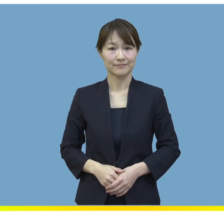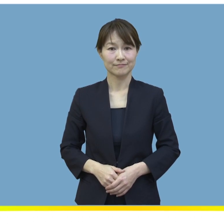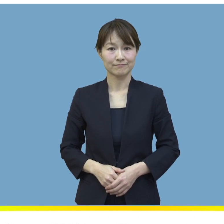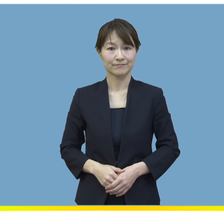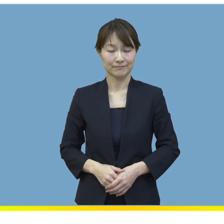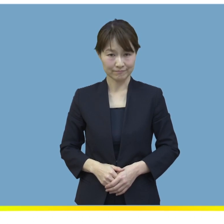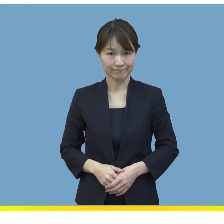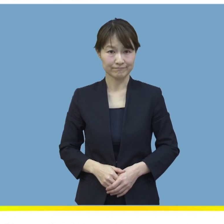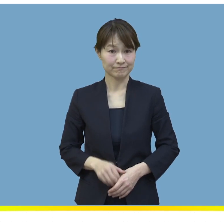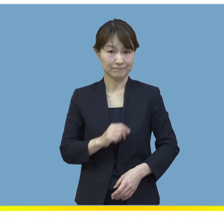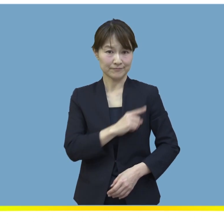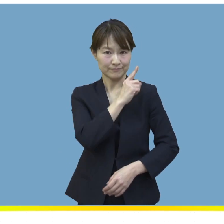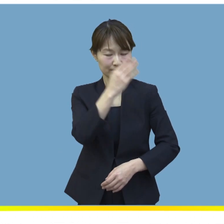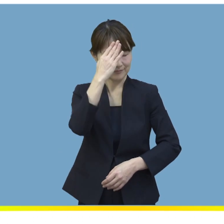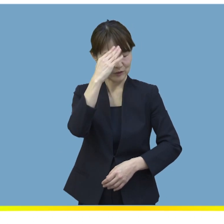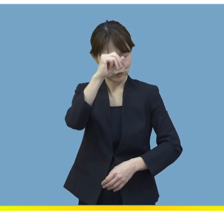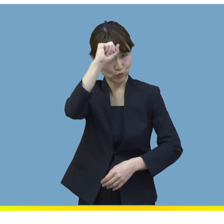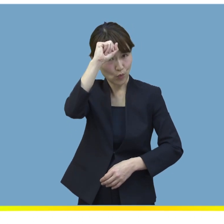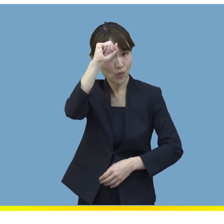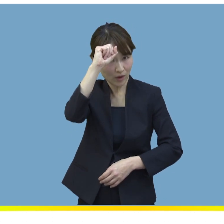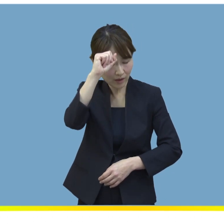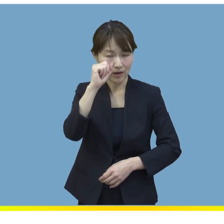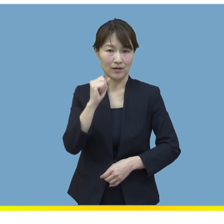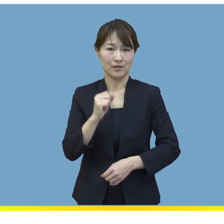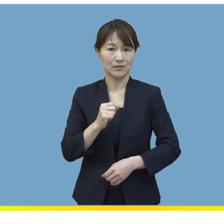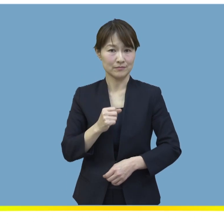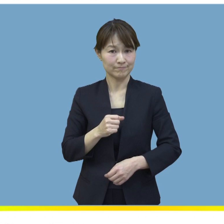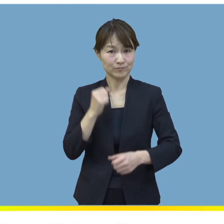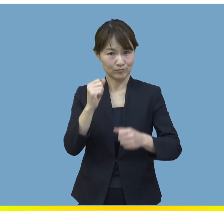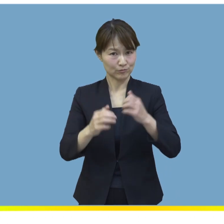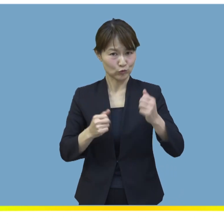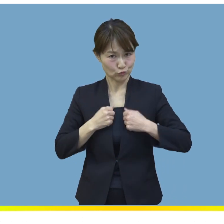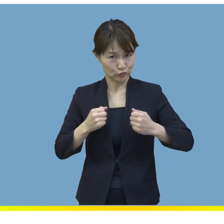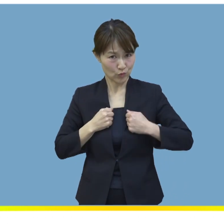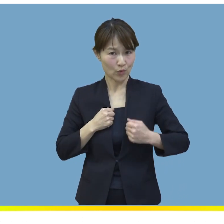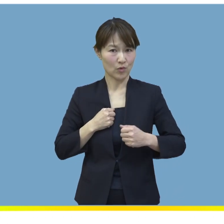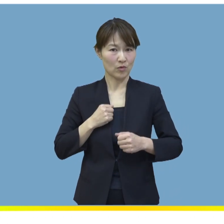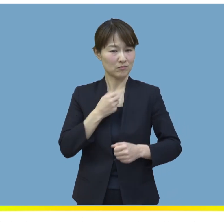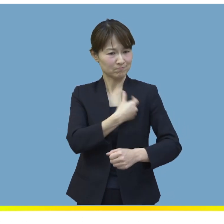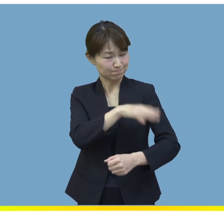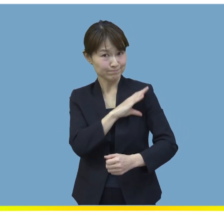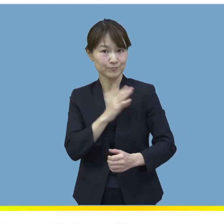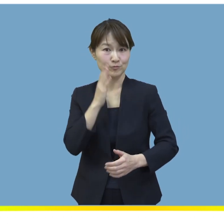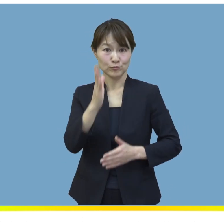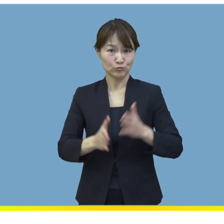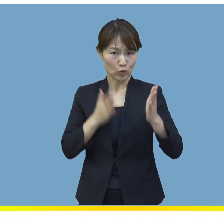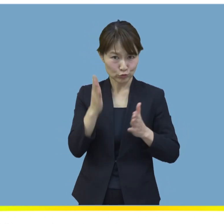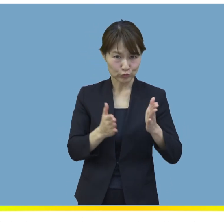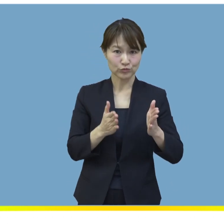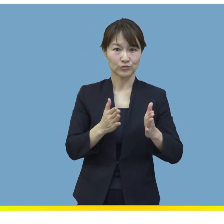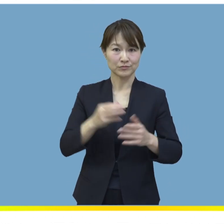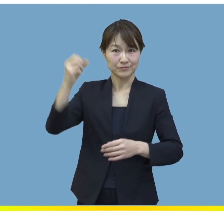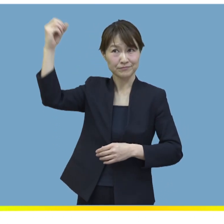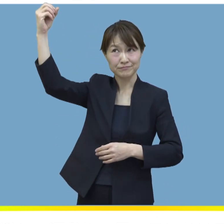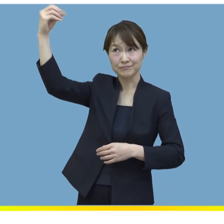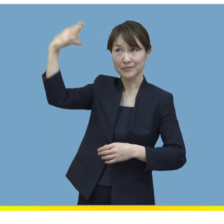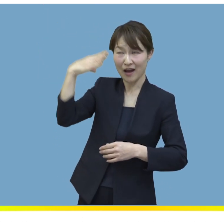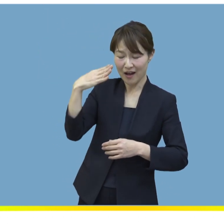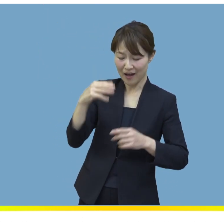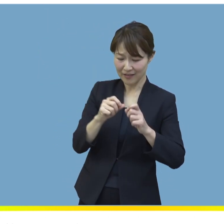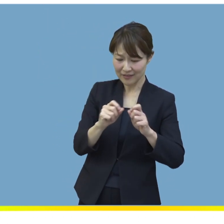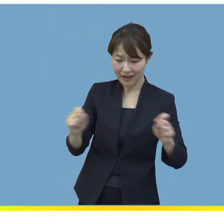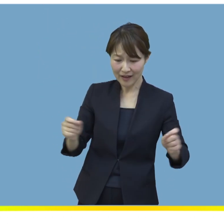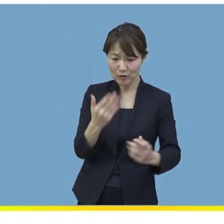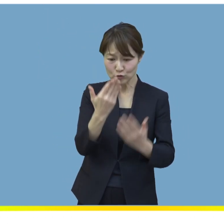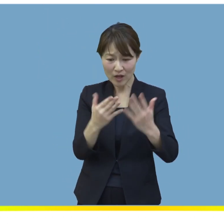熱中症は激しい運動や暑い日における長時間の作業時だけで